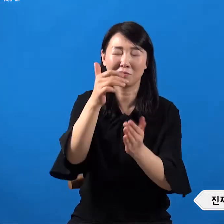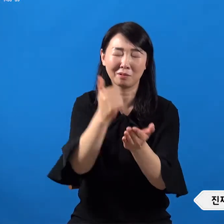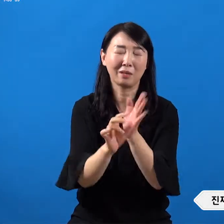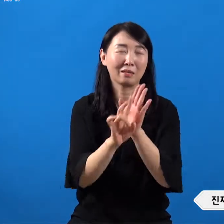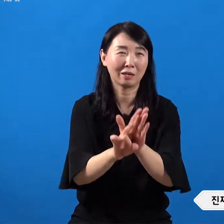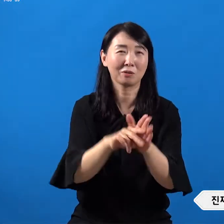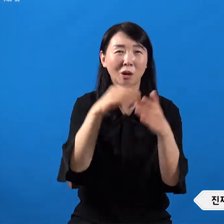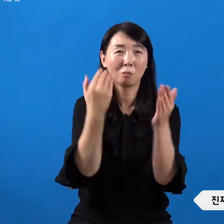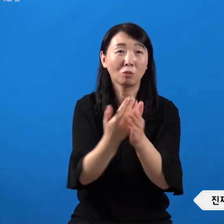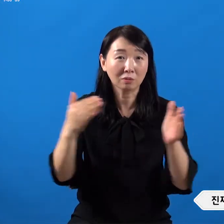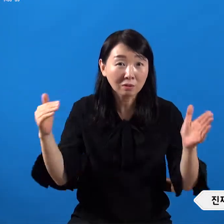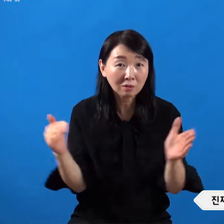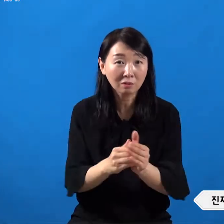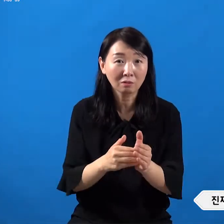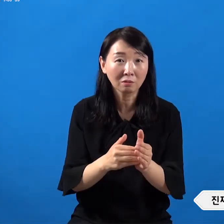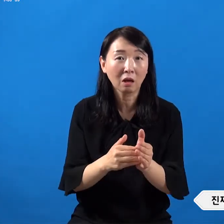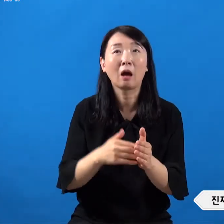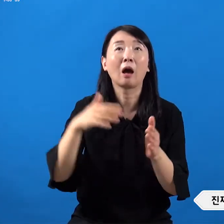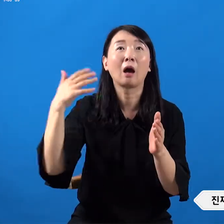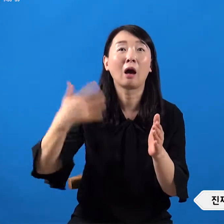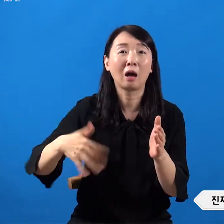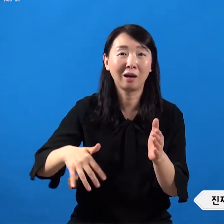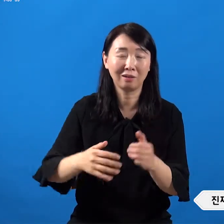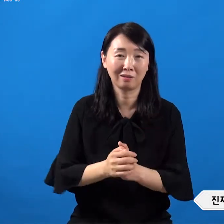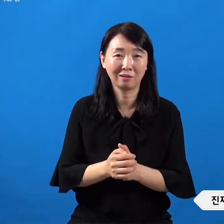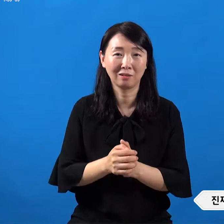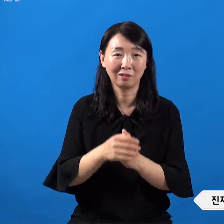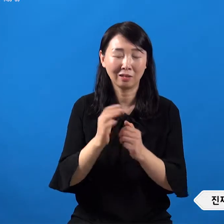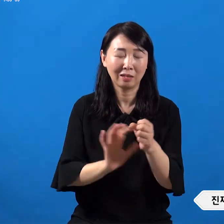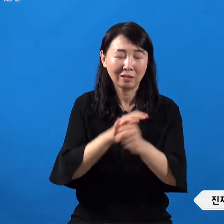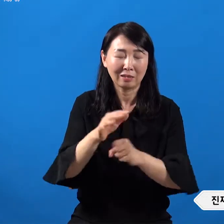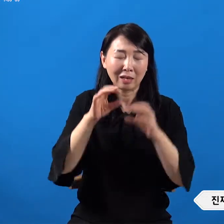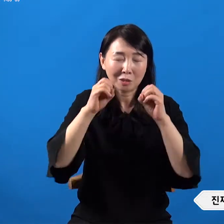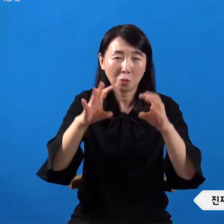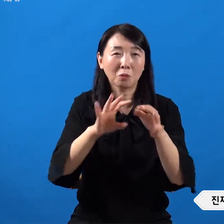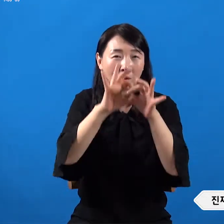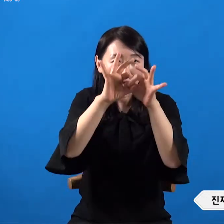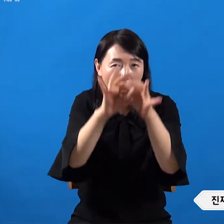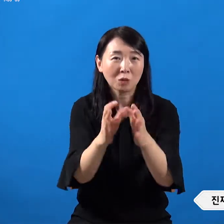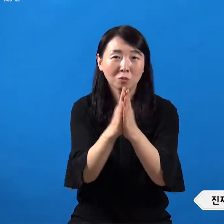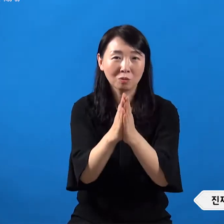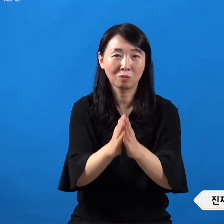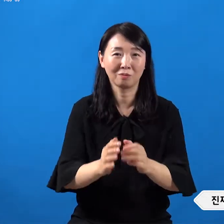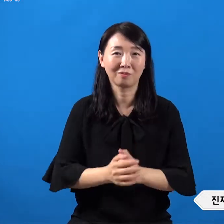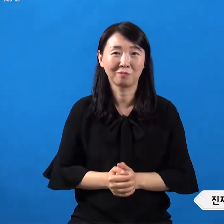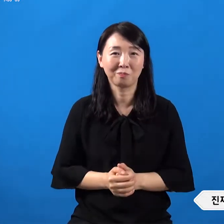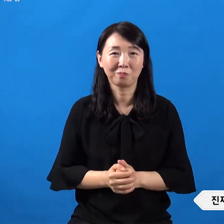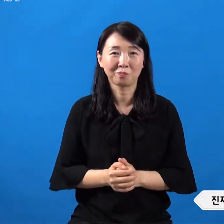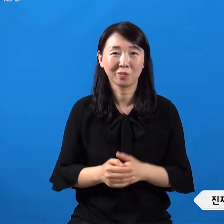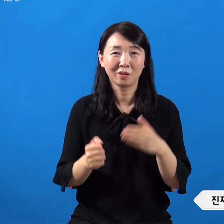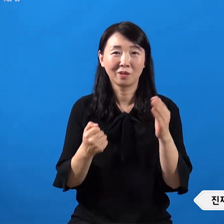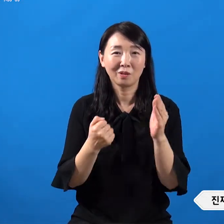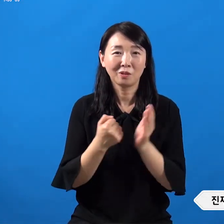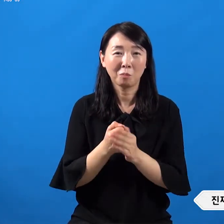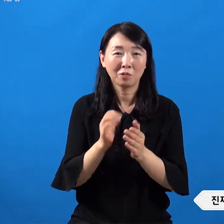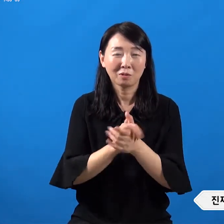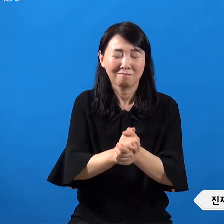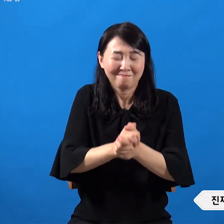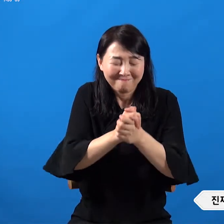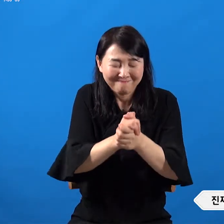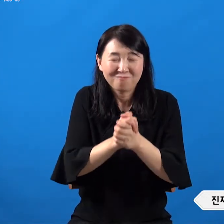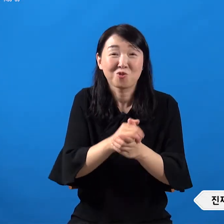예수님 계시록까지 끝났습니다. 끝나는가 했더니 세계 선교로 들어갑니다. 그래서 한참 기도를